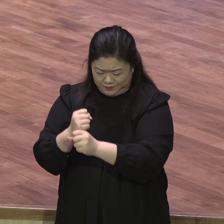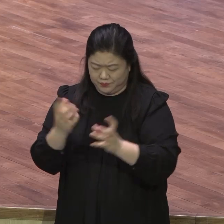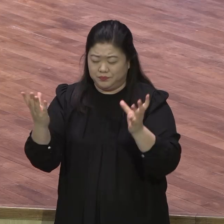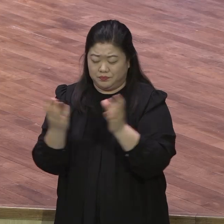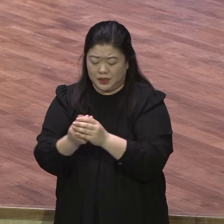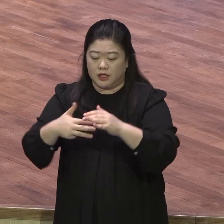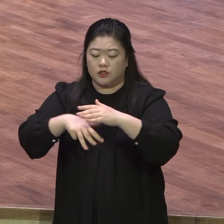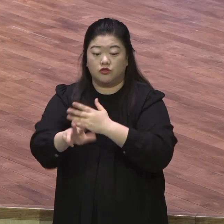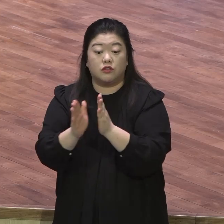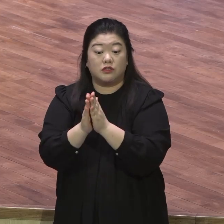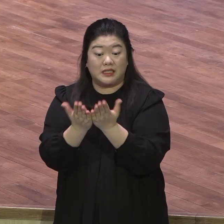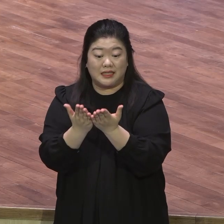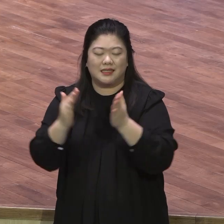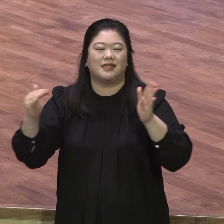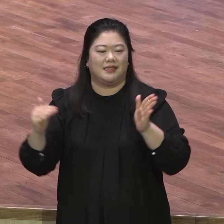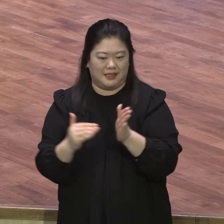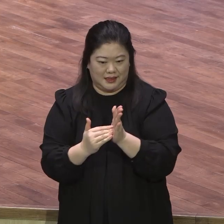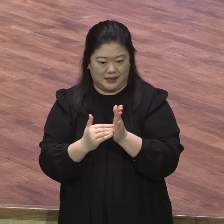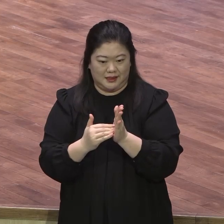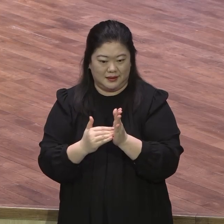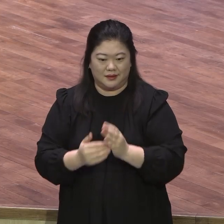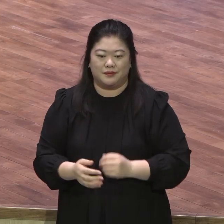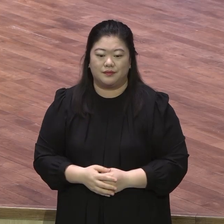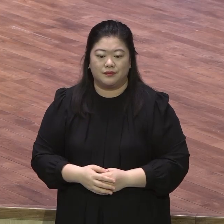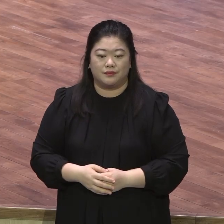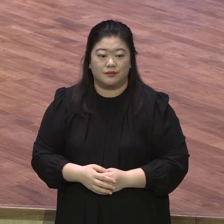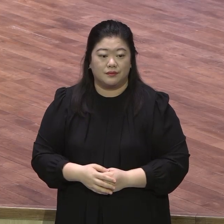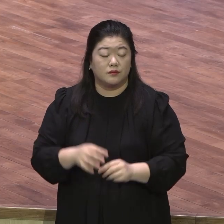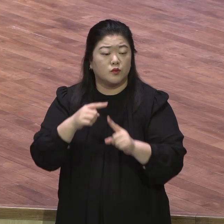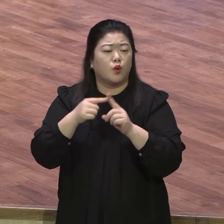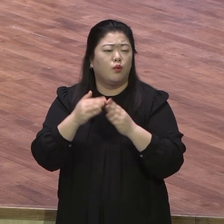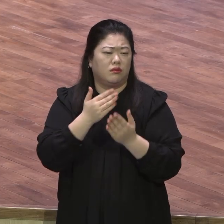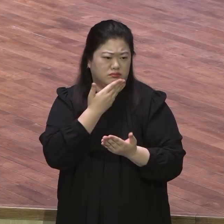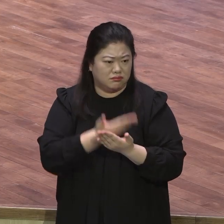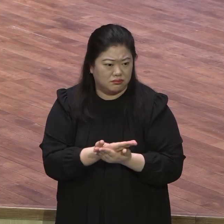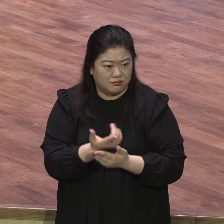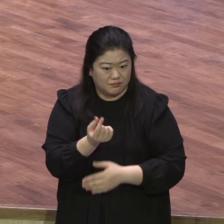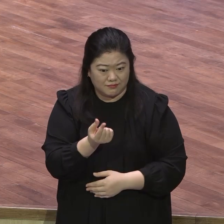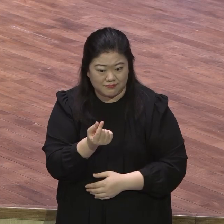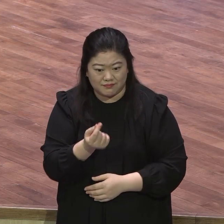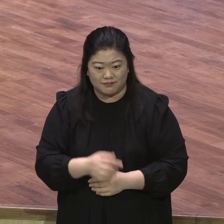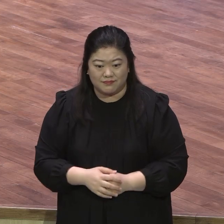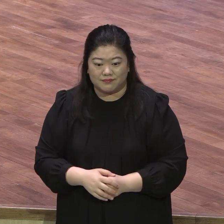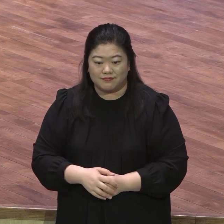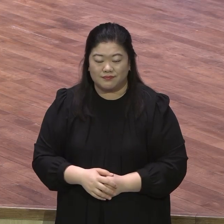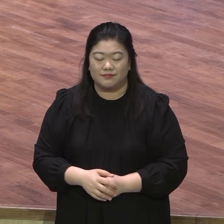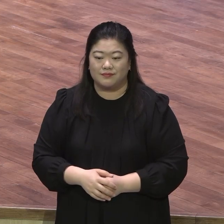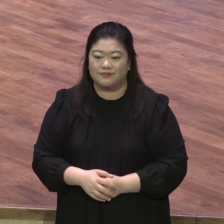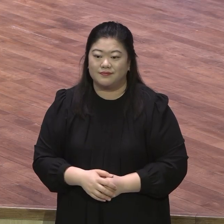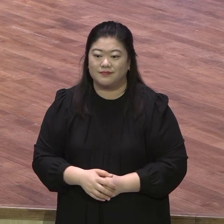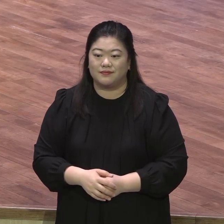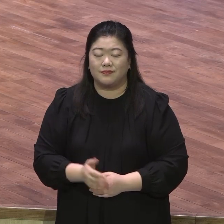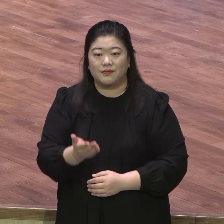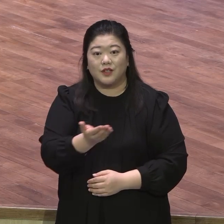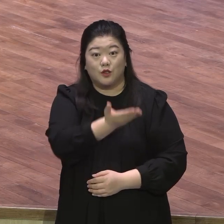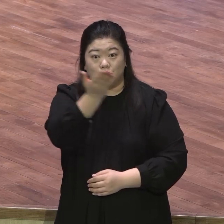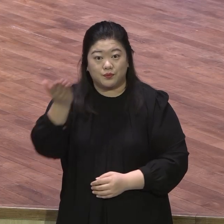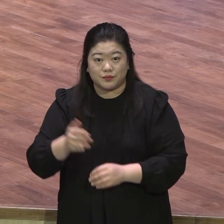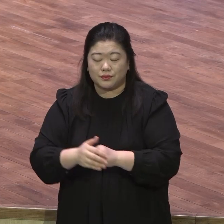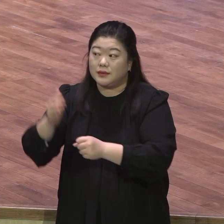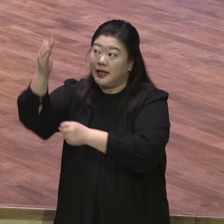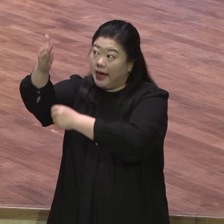성전. 이게 지금 우리 교회이죠. 우리 여운교회가 오늘 말씀을 통해서 하나님께서